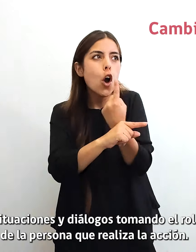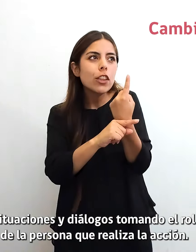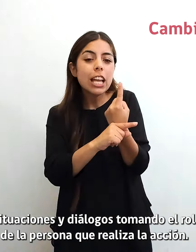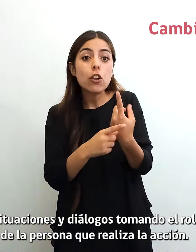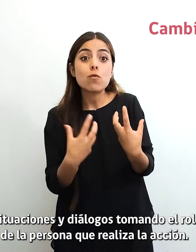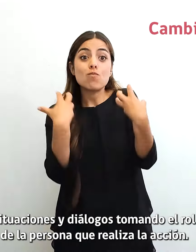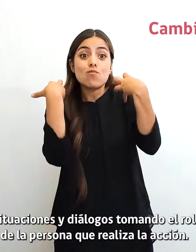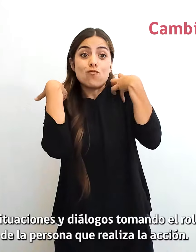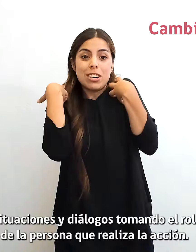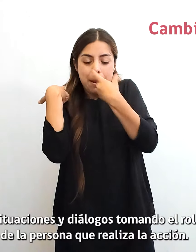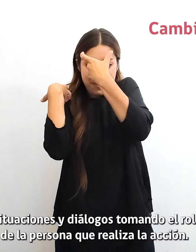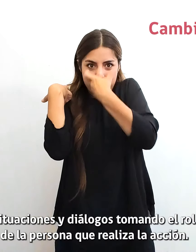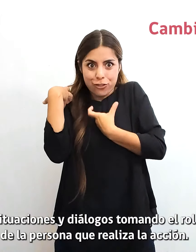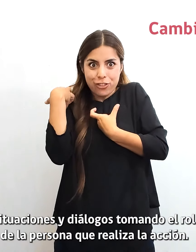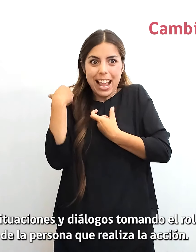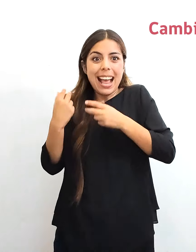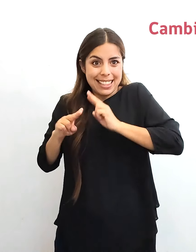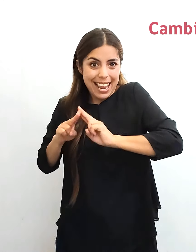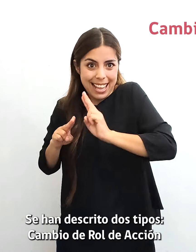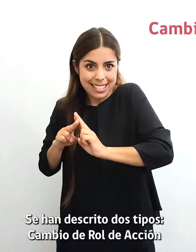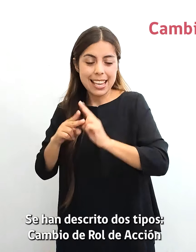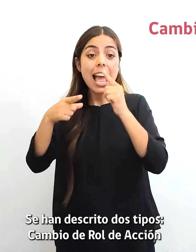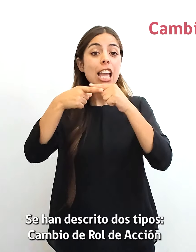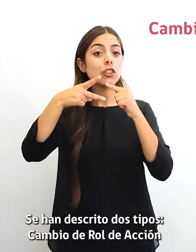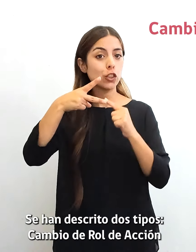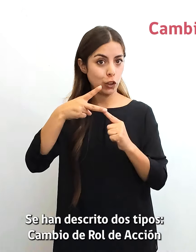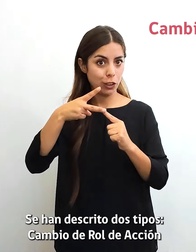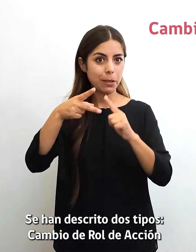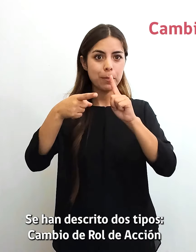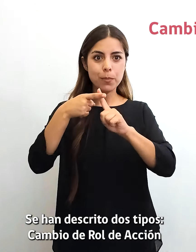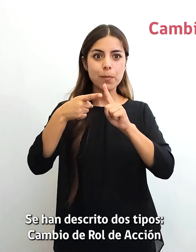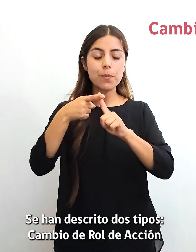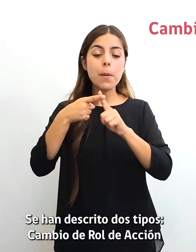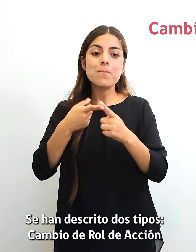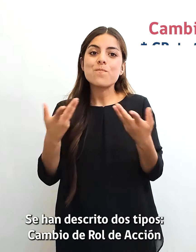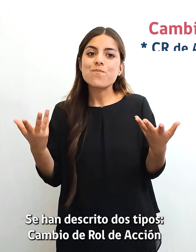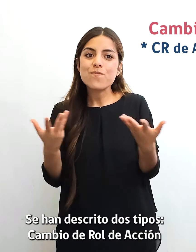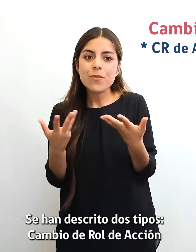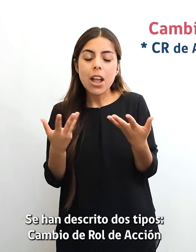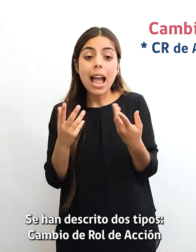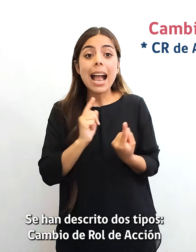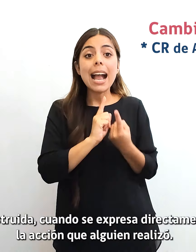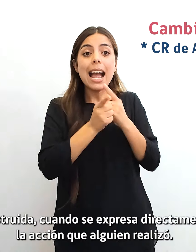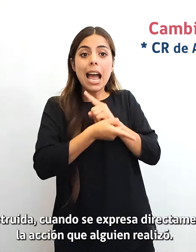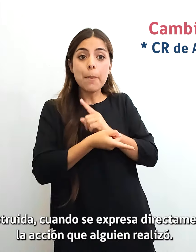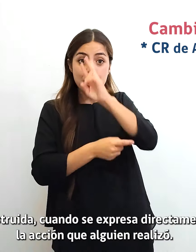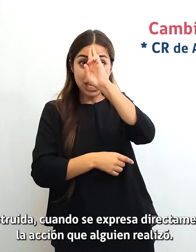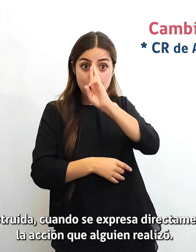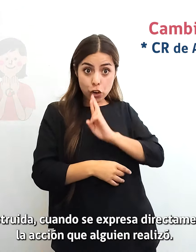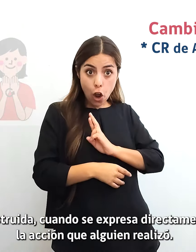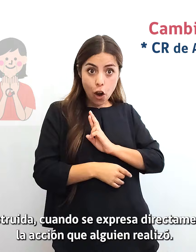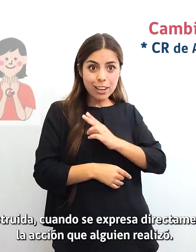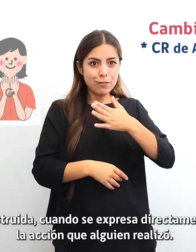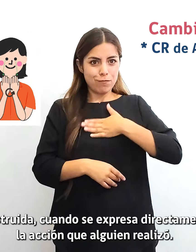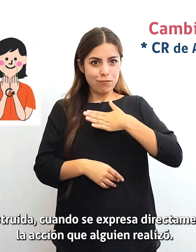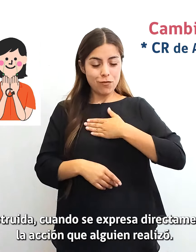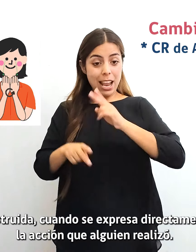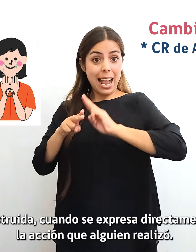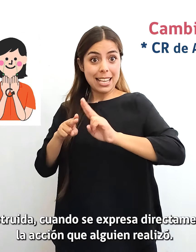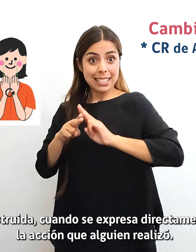el rol de la persona que realiza la acción. Se han descrito dos tipos. Cambio de rol de acción construida, cuando se expresa directamente la acción